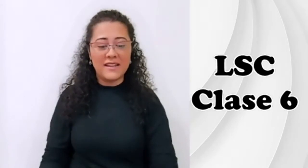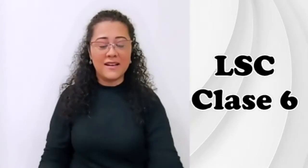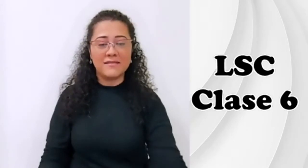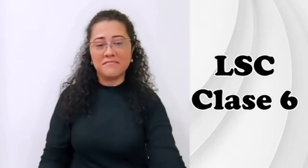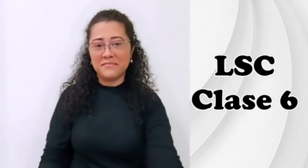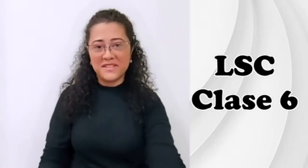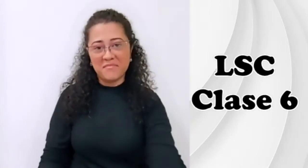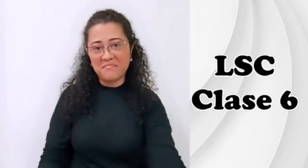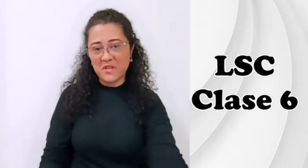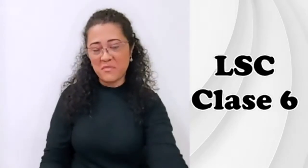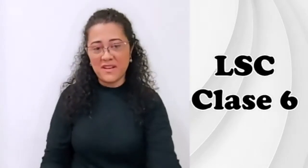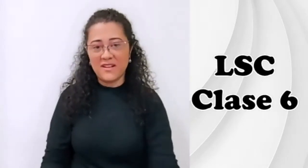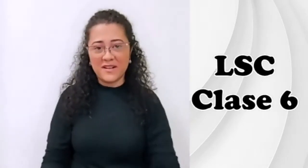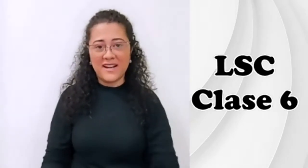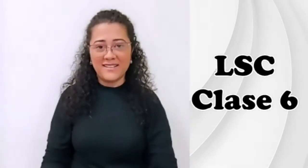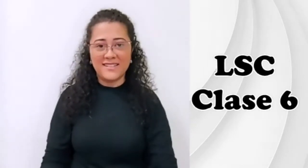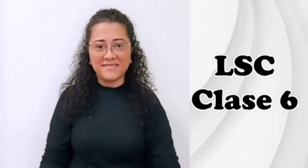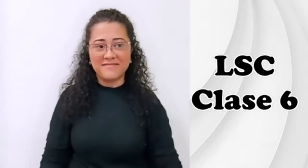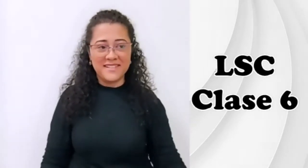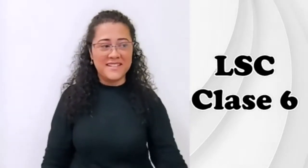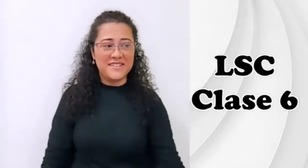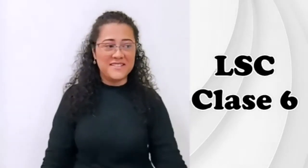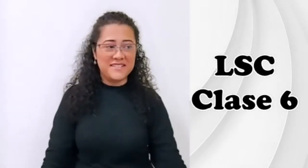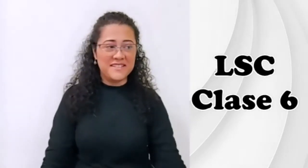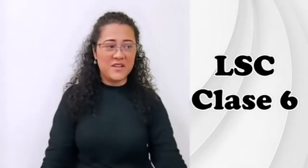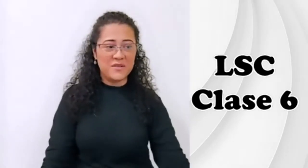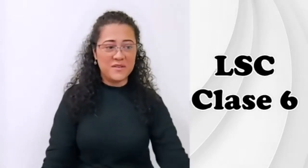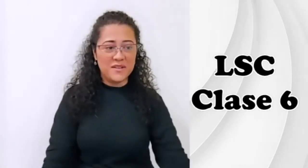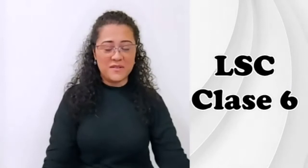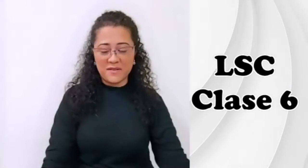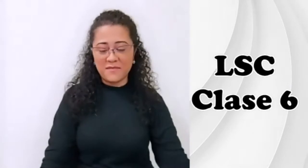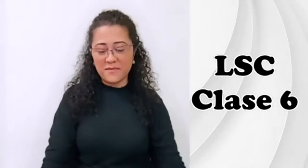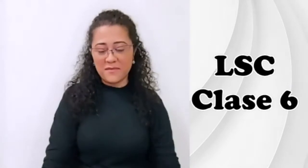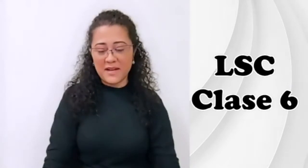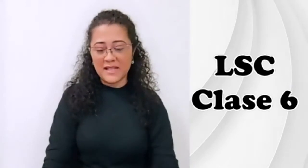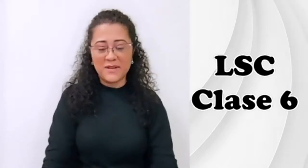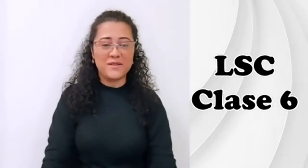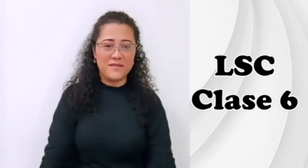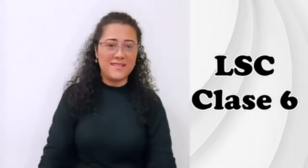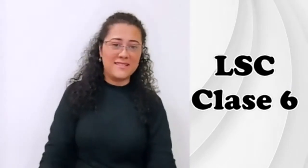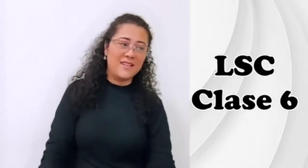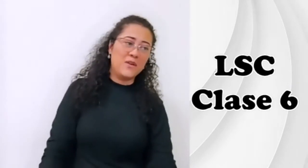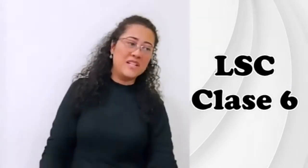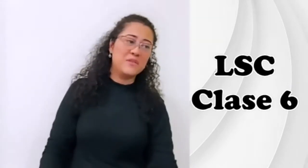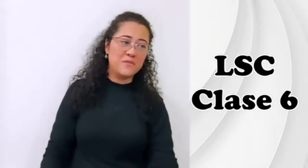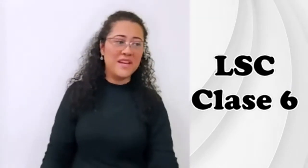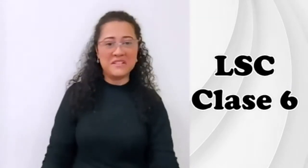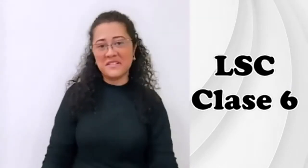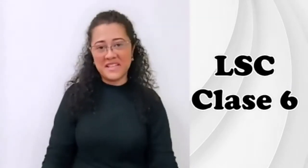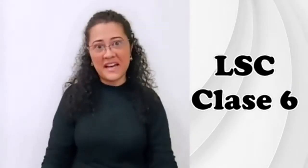falta, sí, lo pueden lograr hacer. Entonces sí, he conocido varias personas que tocan instrumentos y